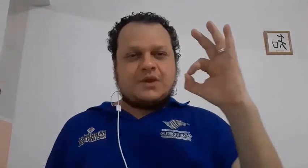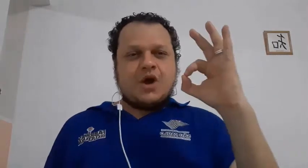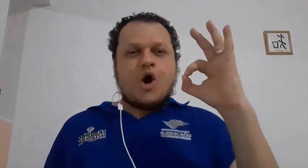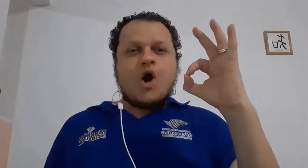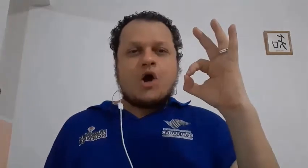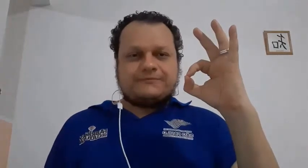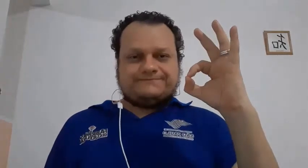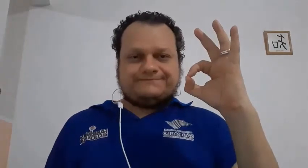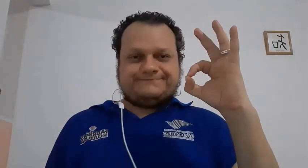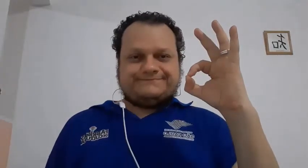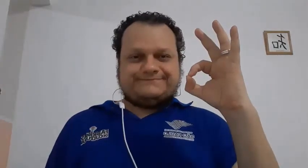O.